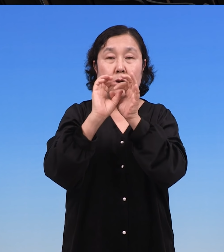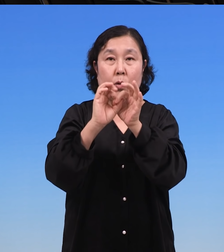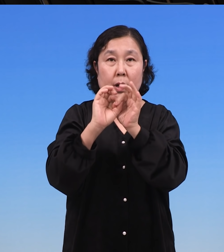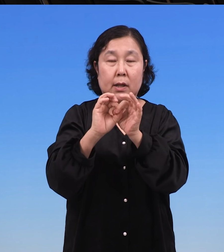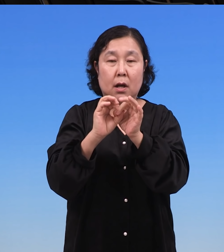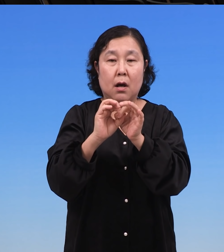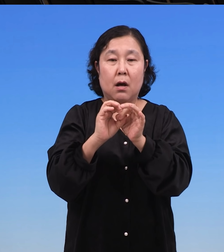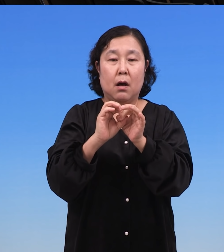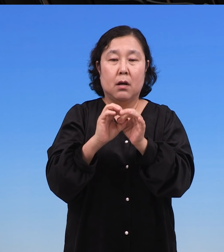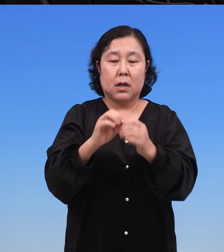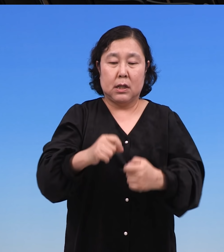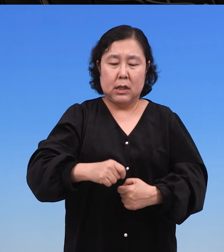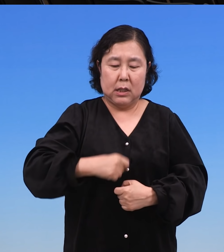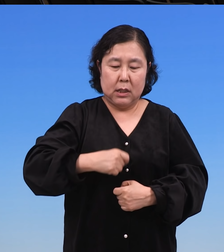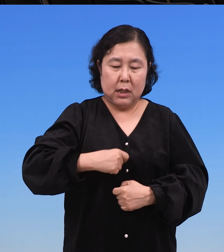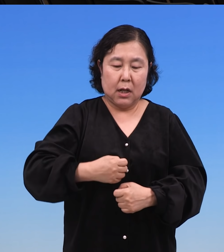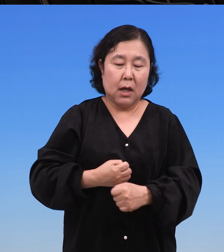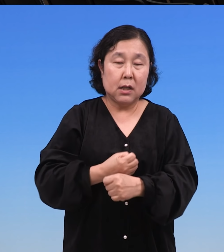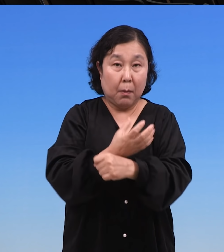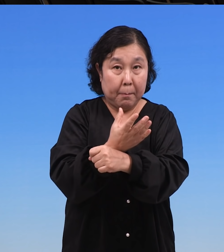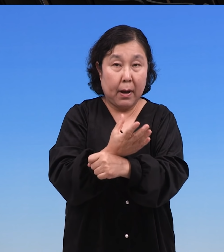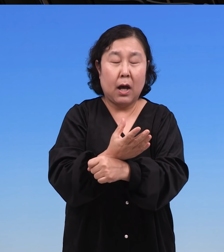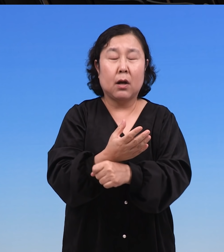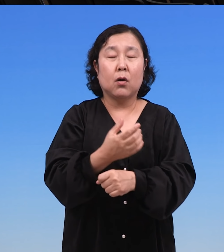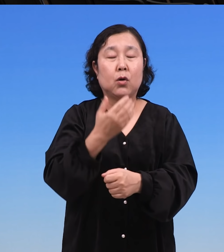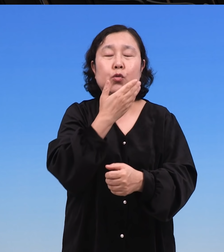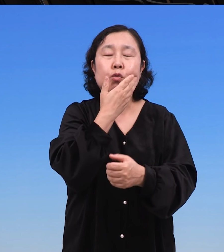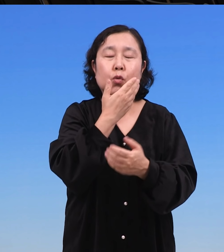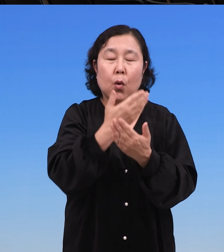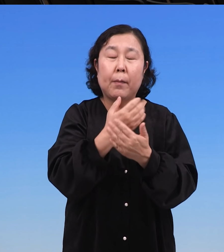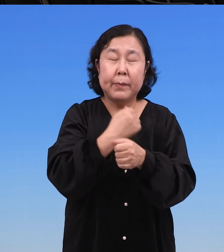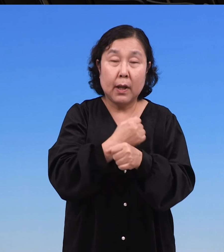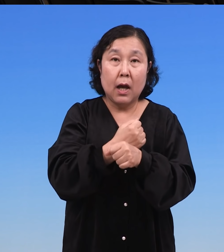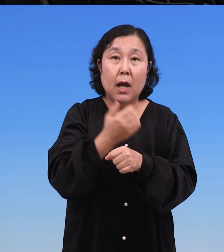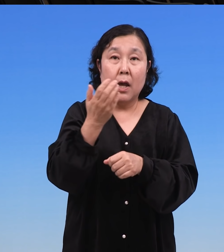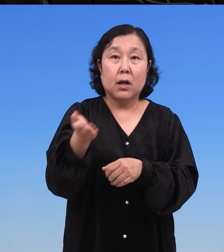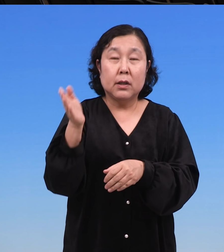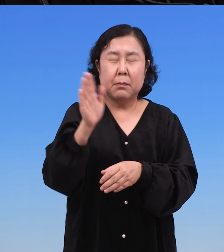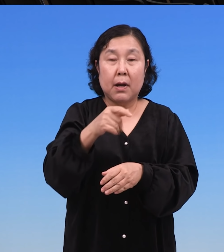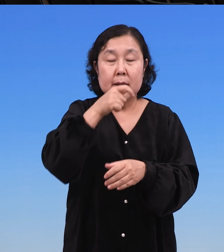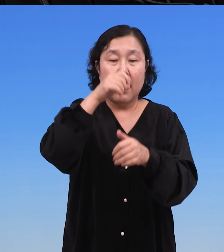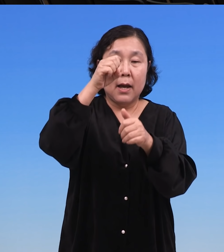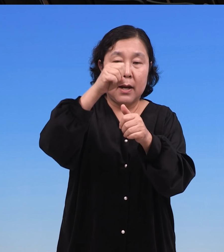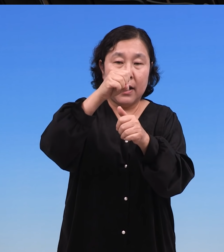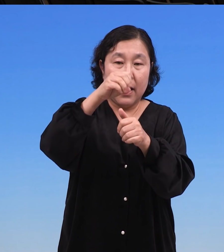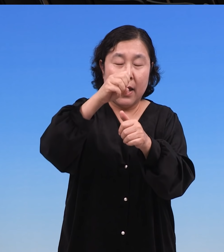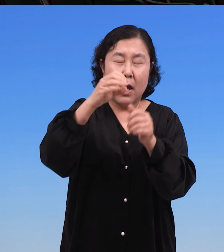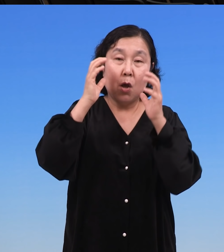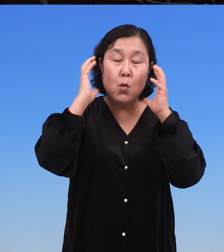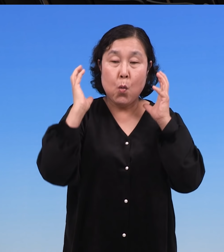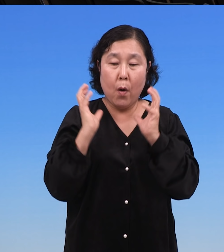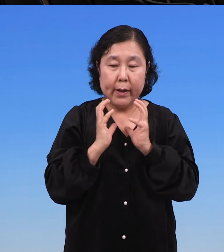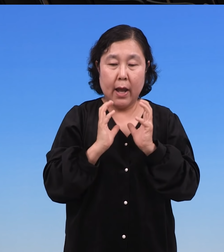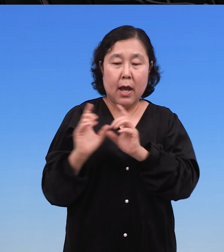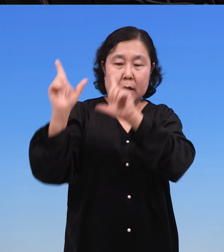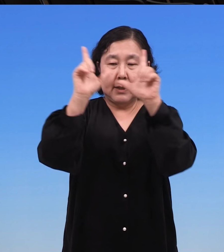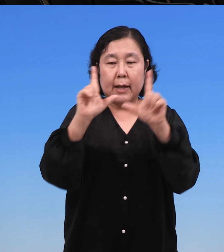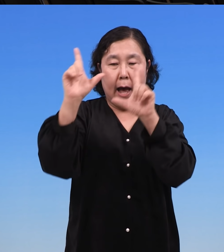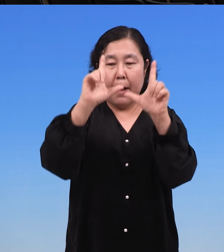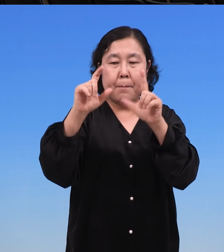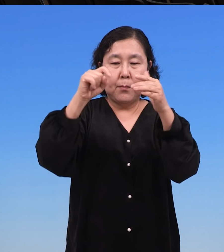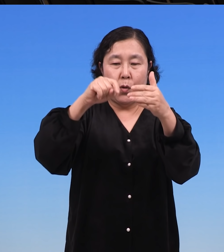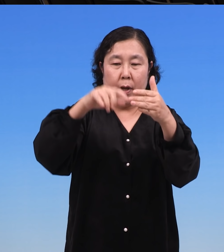말씀들을 통하여 그가 신실하게 전파했다는 이것도 중요하지만, 저는 세례 요한의 삶에서 가장 크고